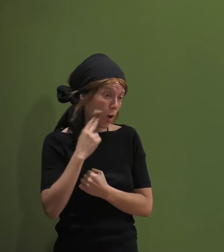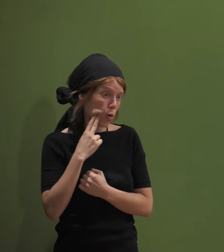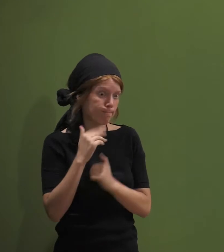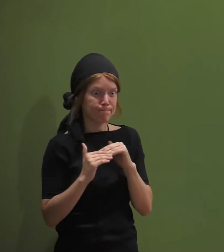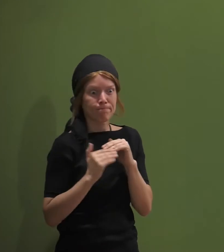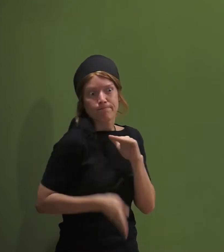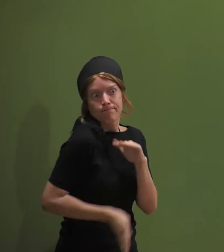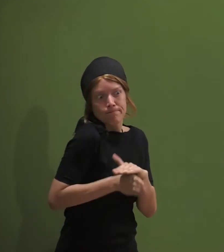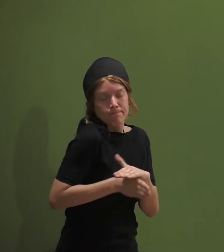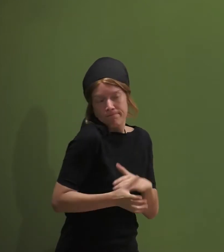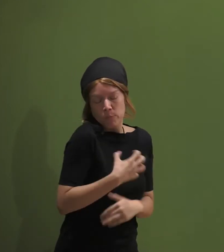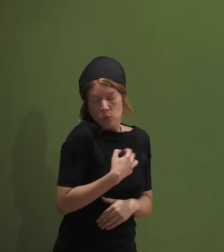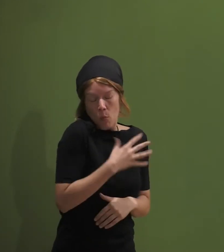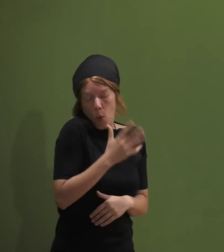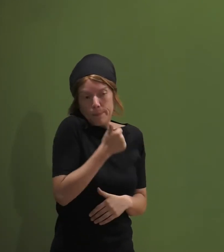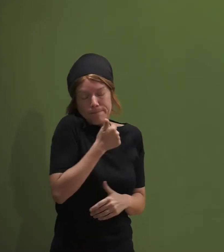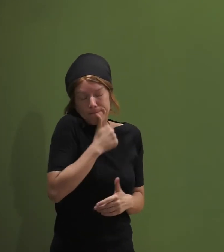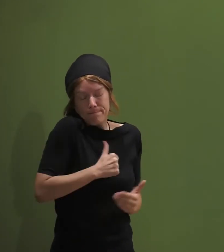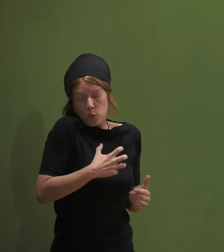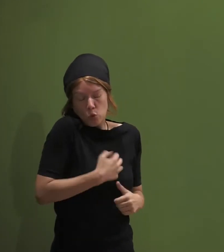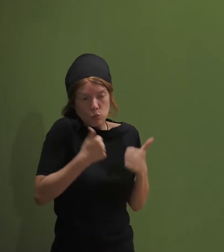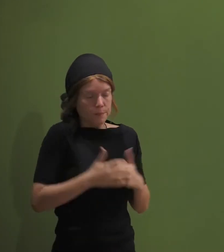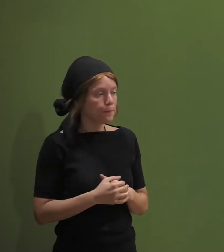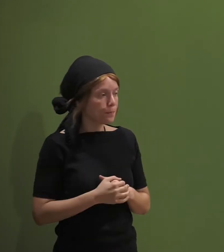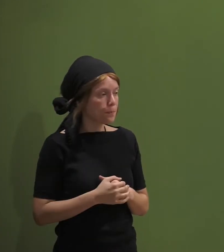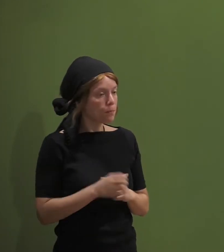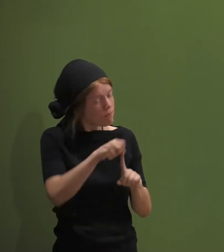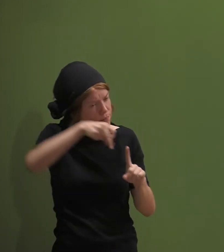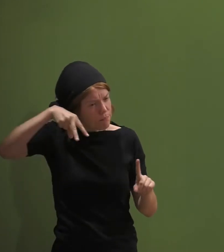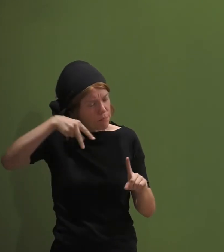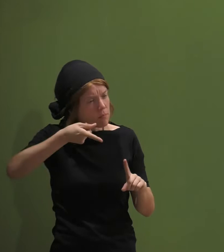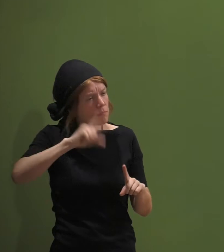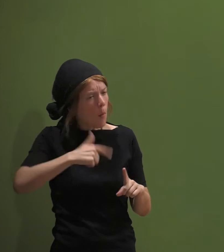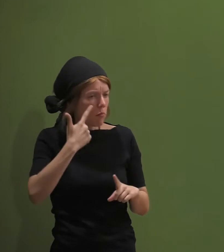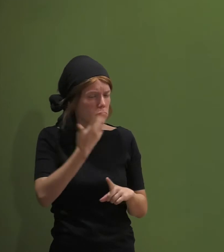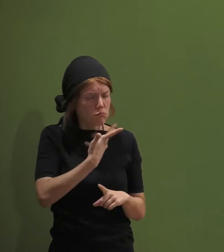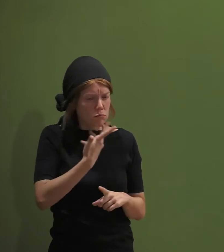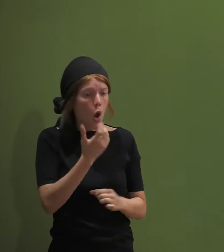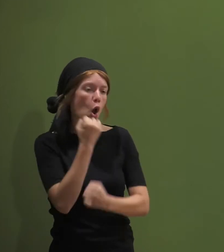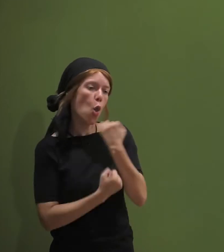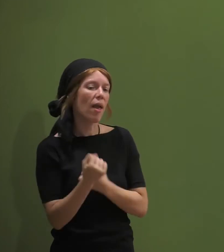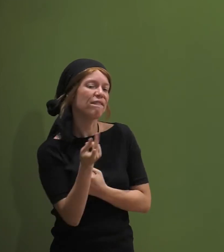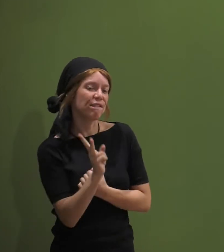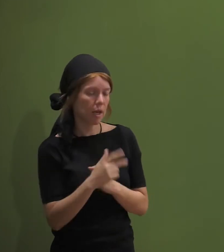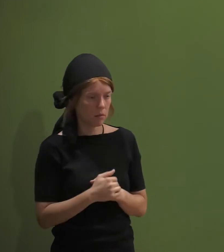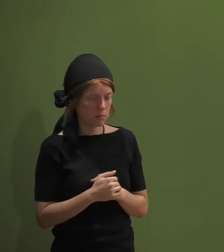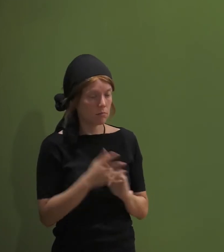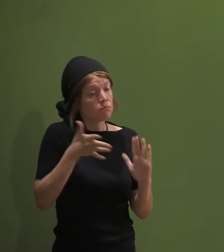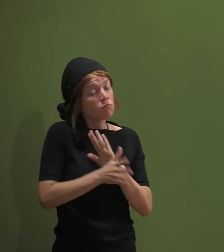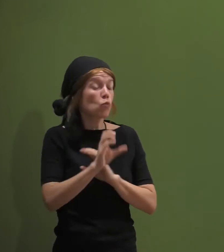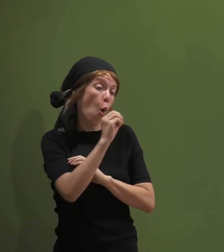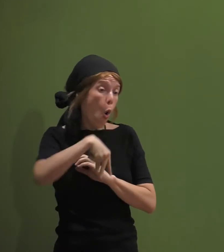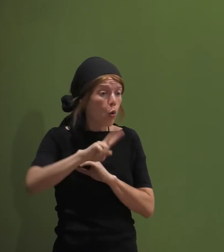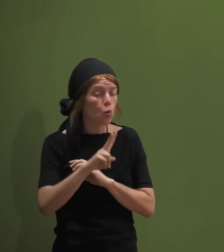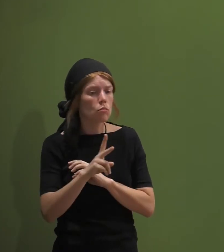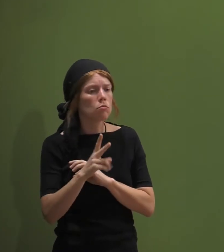tiempo, por lo que es, per se, insostenible. Frente a esta perspectiva aparece lo que se conoce como economía verde, definida por las Naciones Unidas